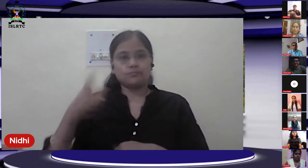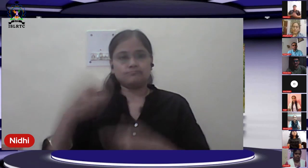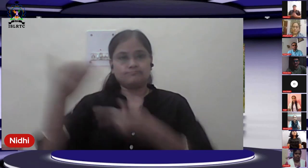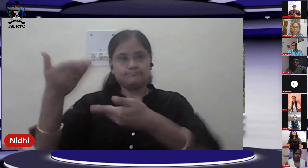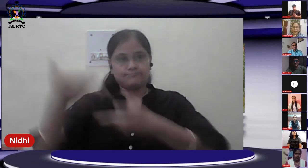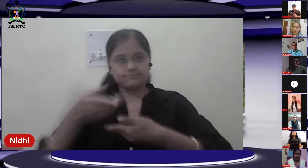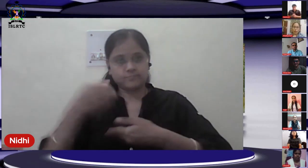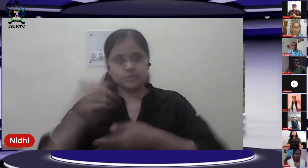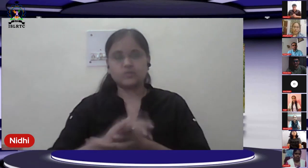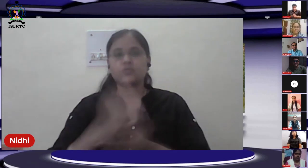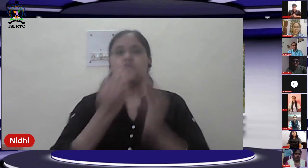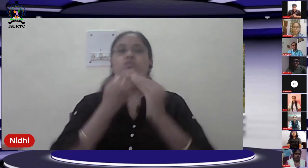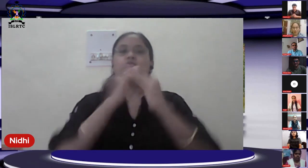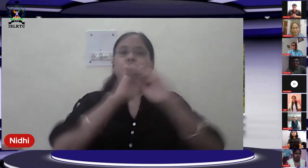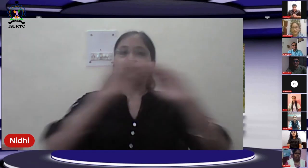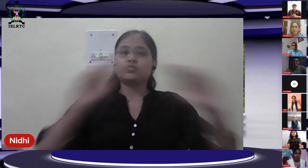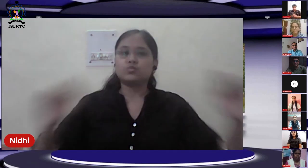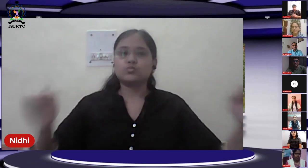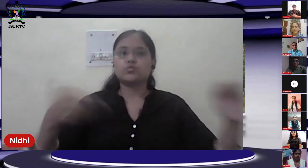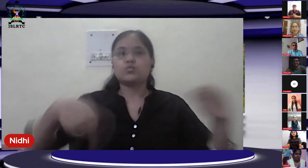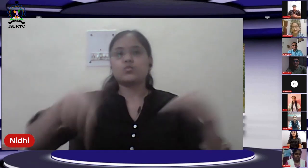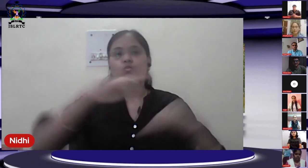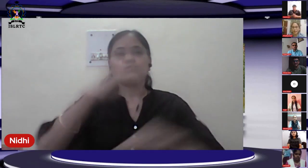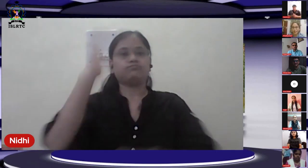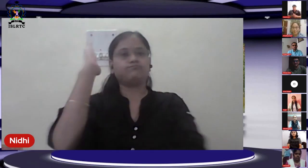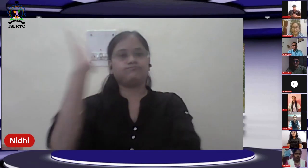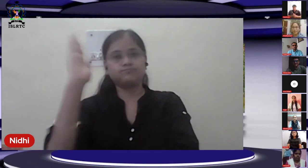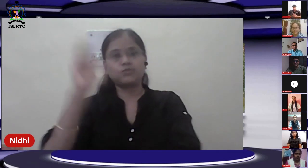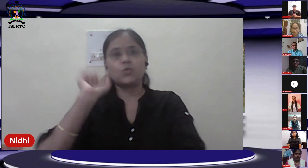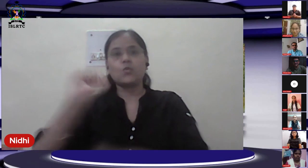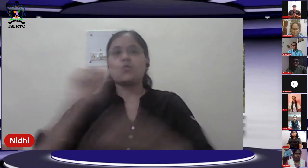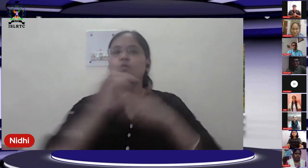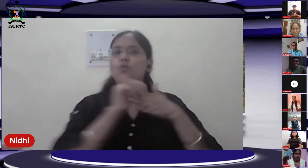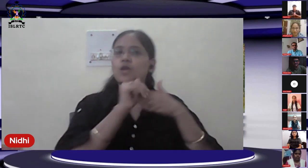संबोधित करें और अपना मार्गदर्शन हमें प्रदान करें।